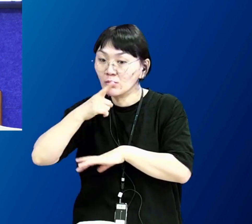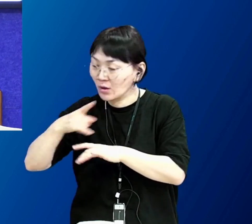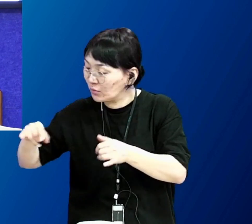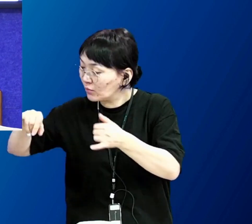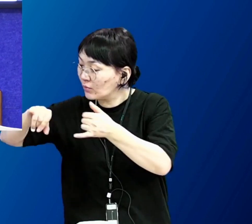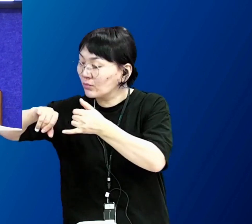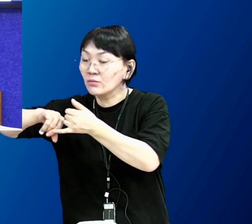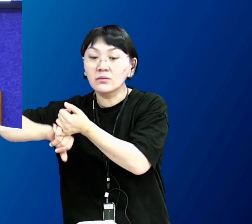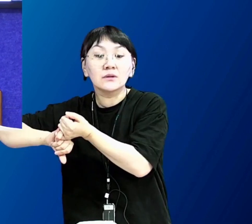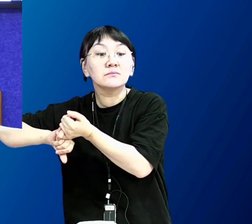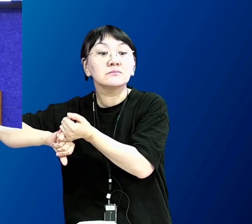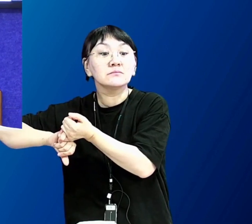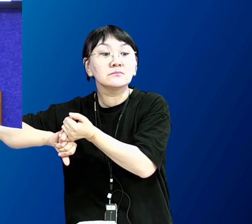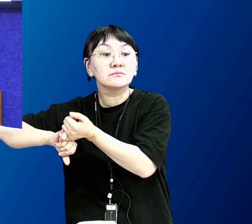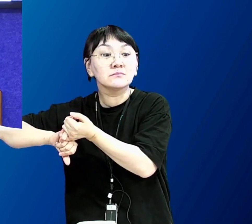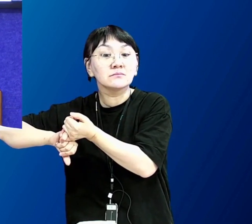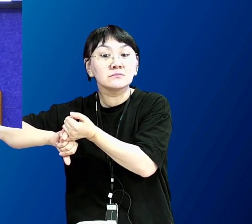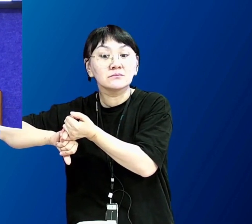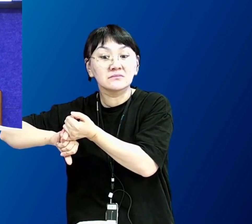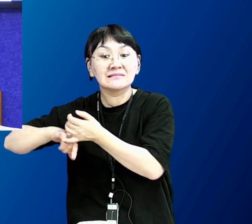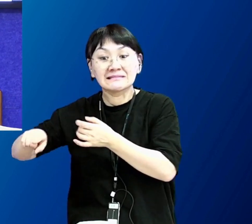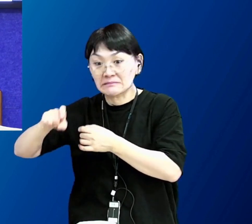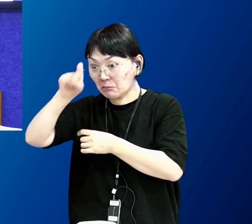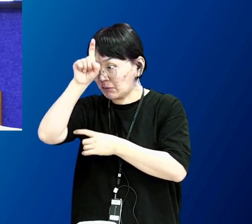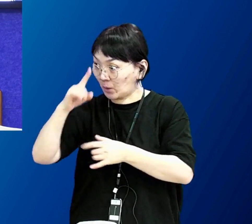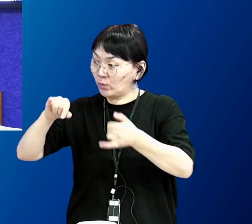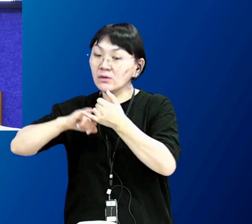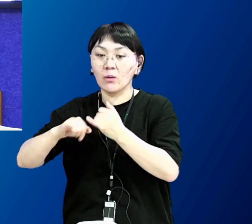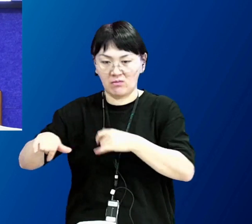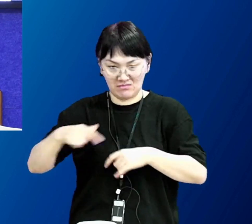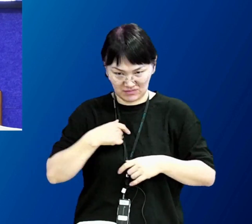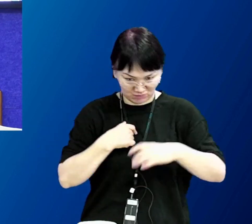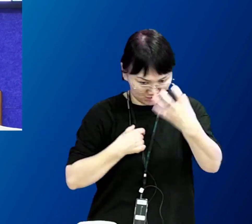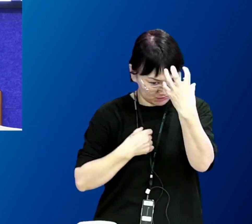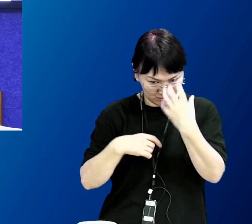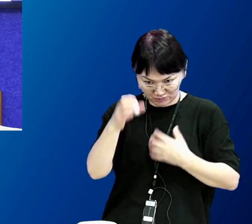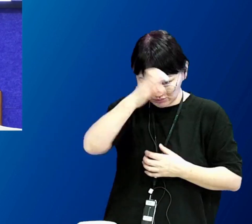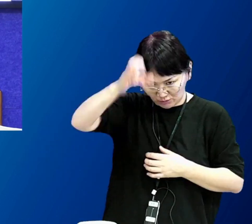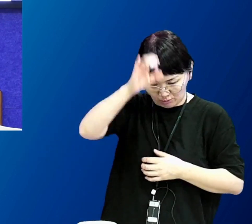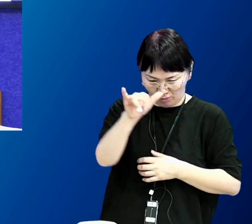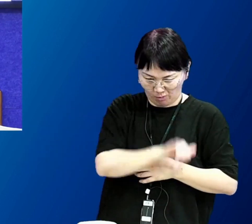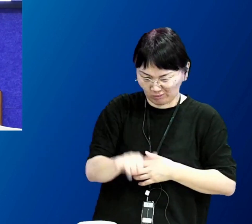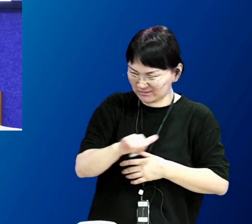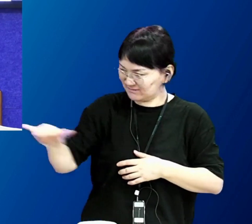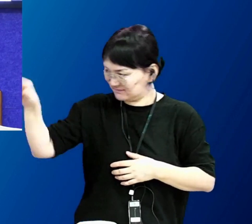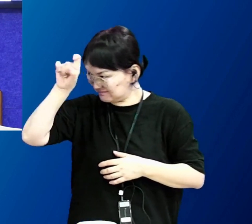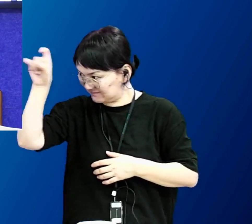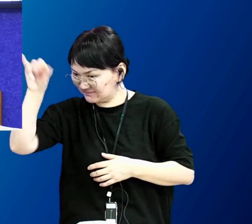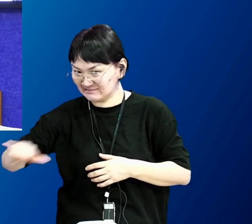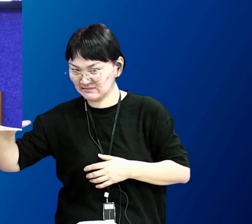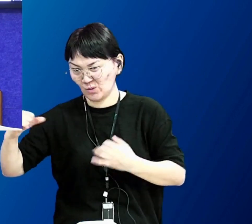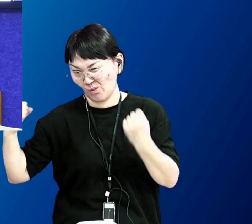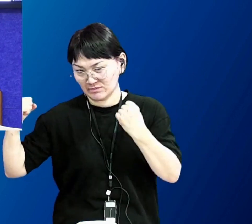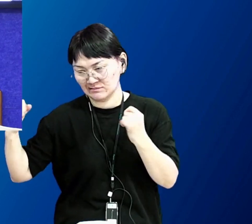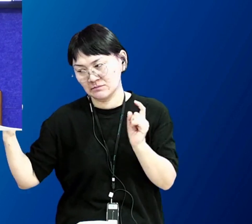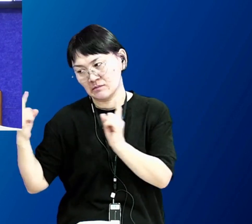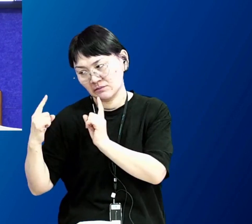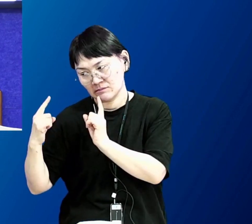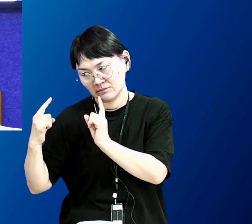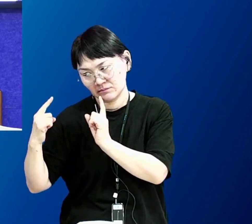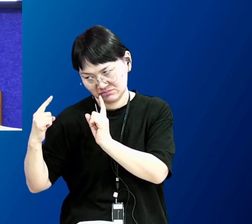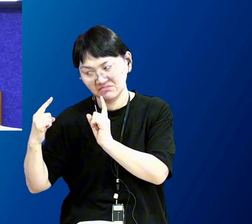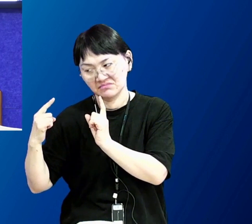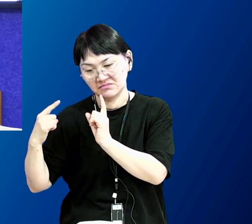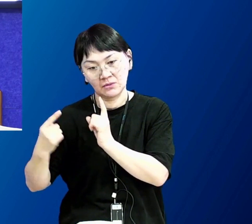гэдэг нь эхнийх нь улс төрийн шалтгаан байсан баг тийм үү? А хажууд нь байгаа тэр хүчрэг улсын охиныг